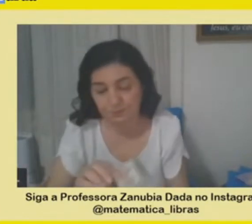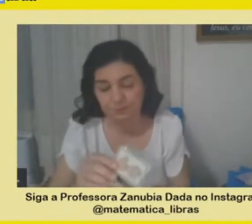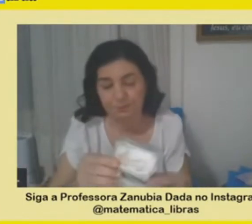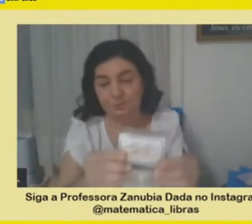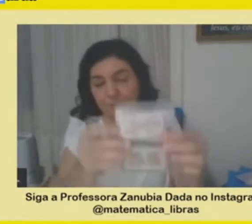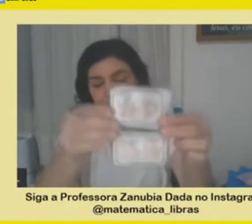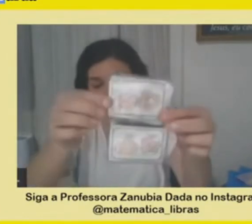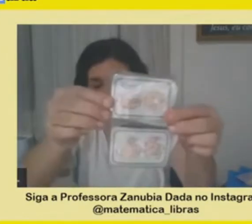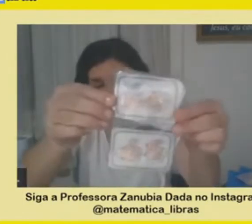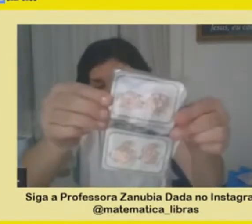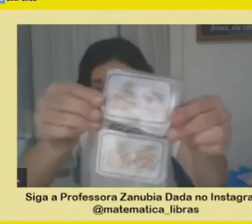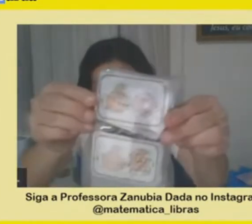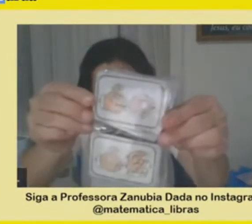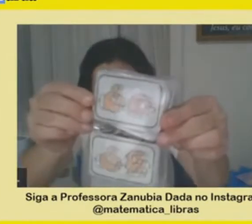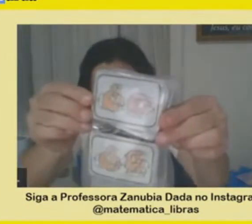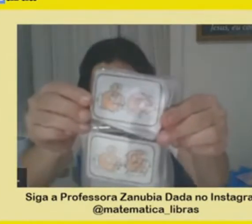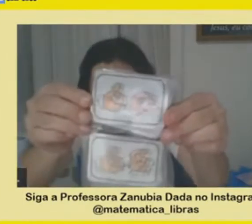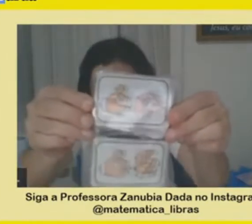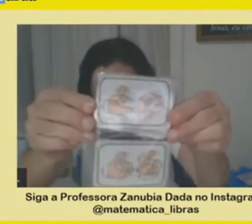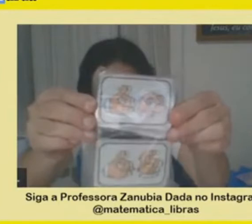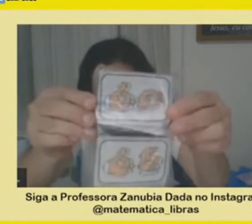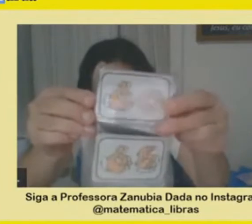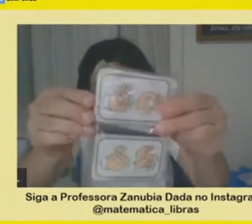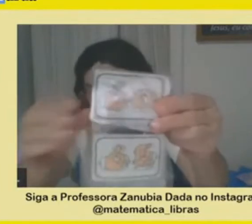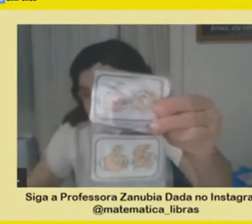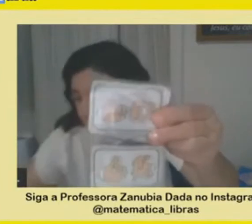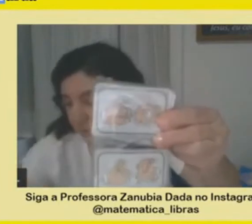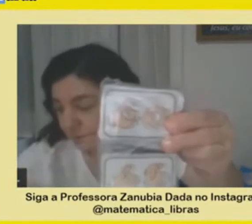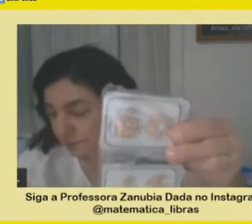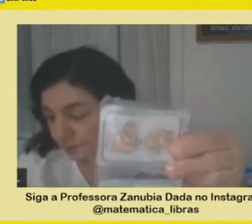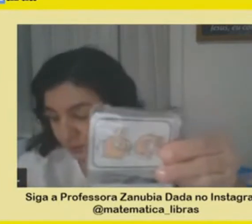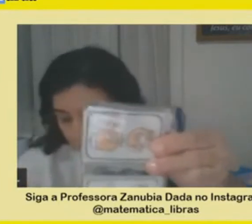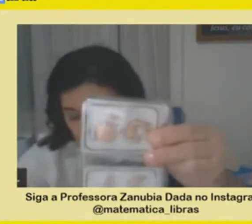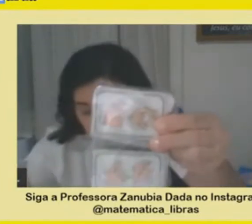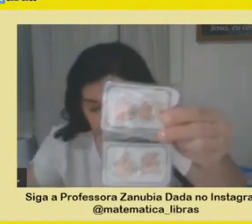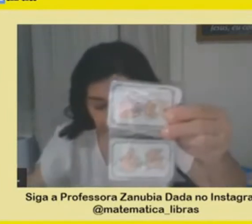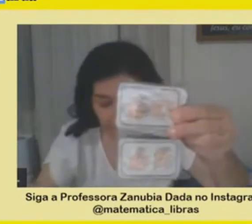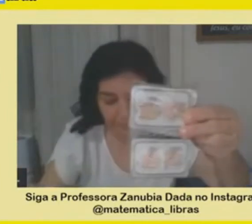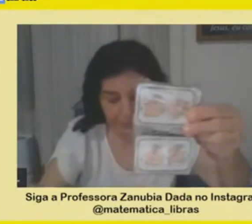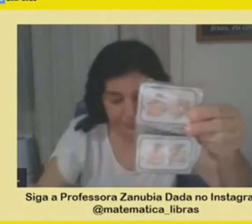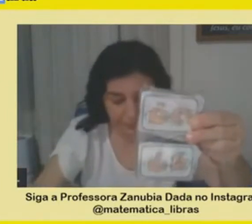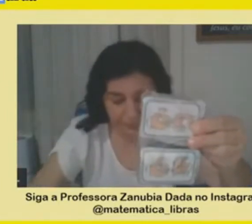ou diferente? E aí vai com os sinais primeiro.